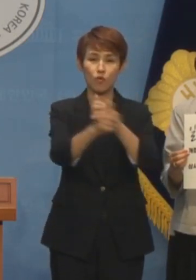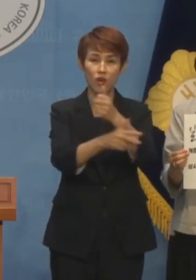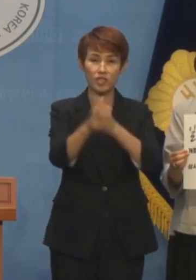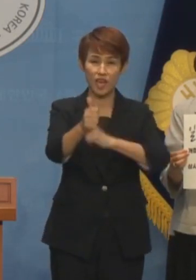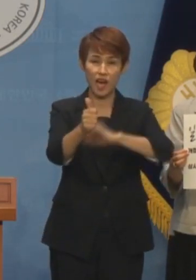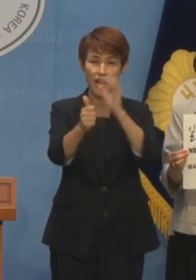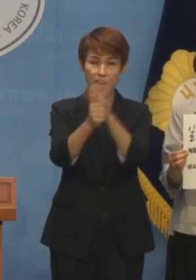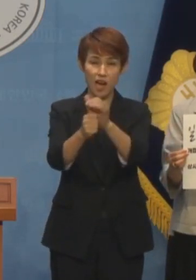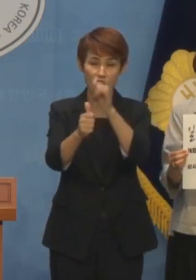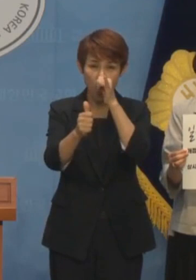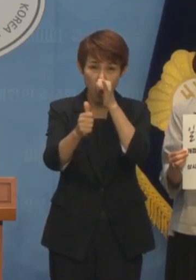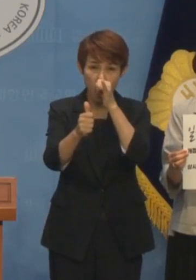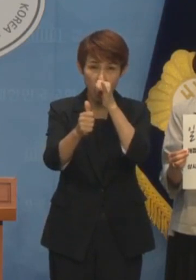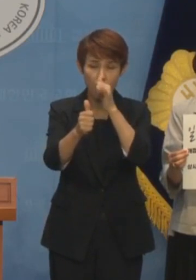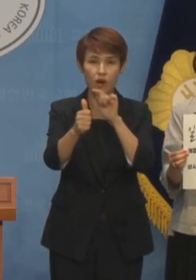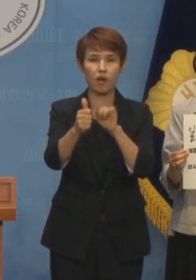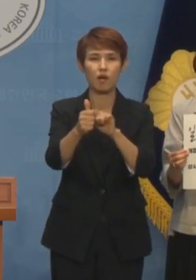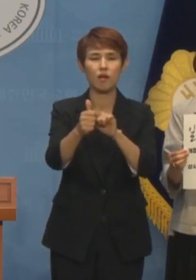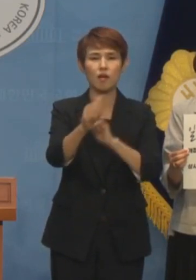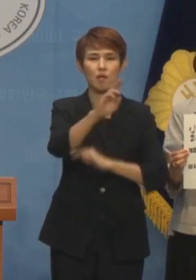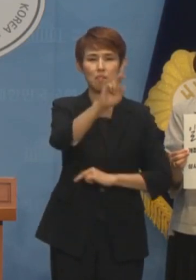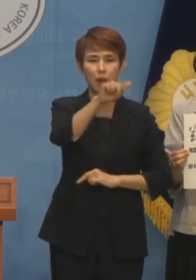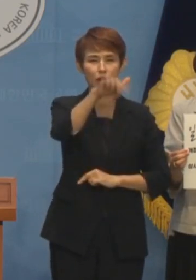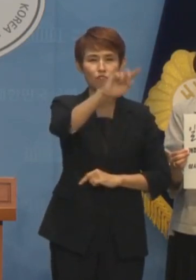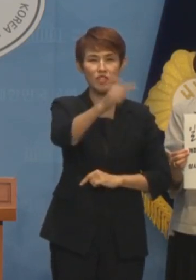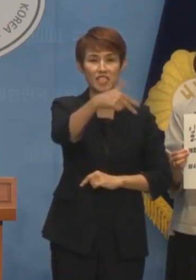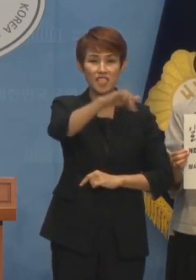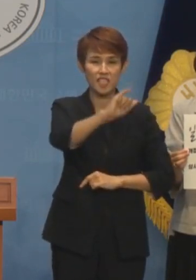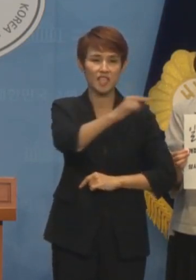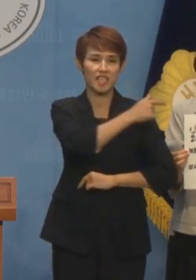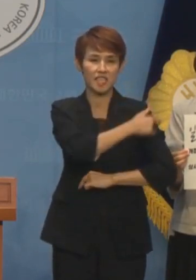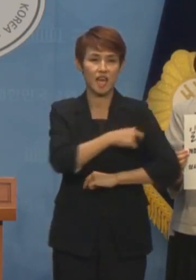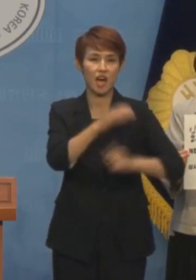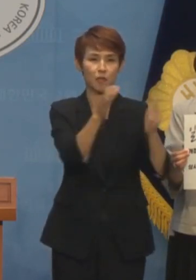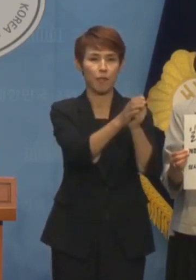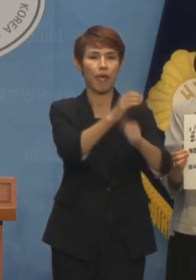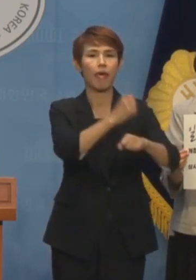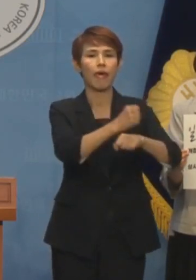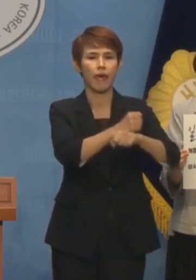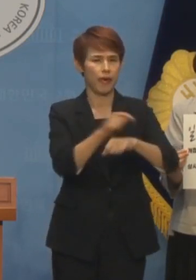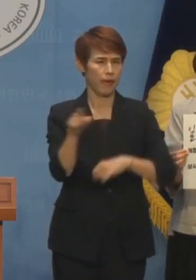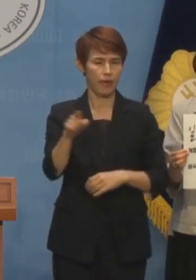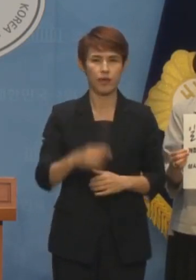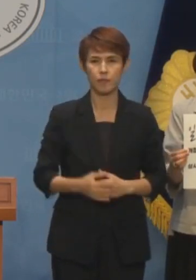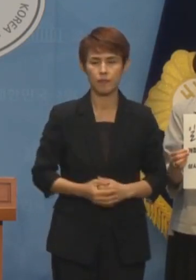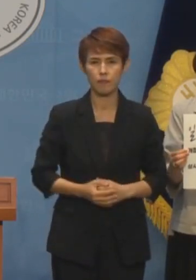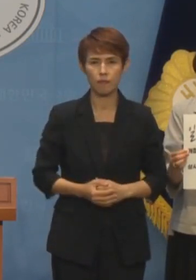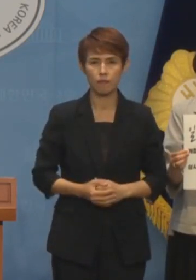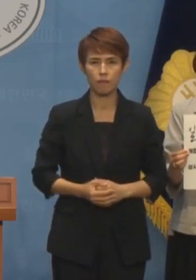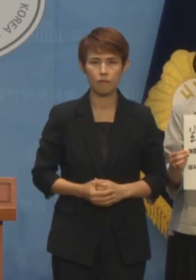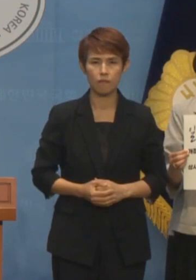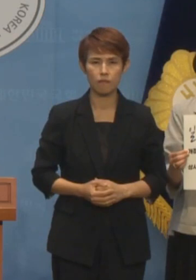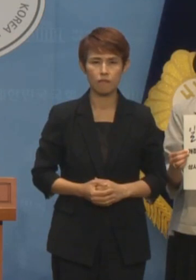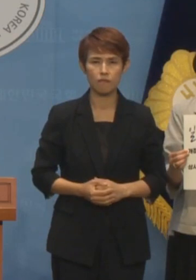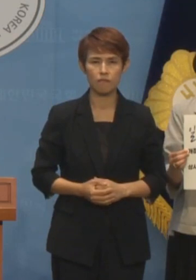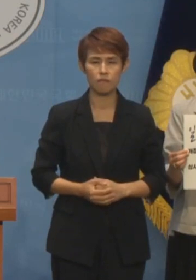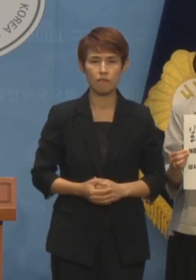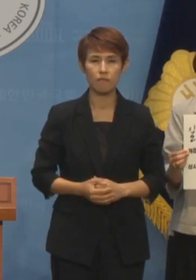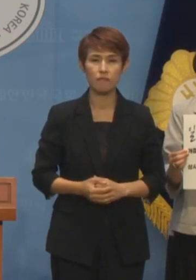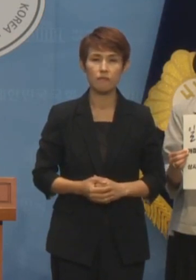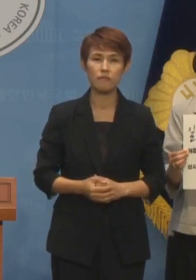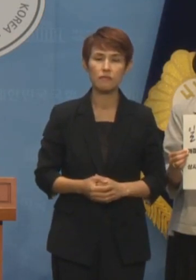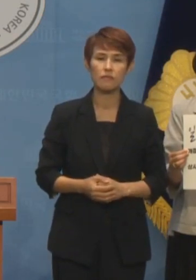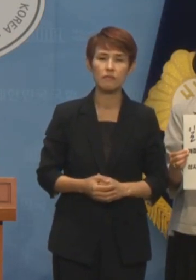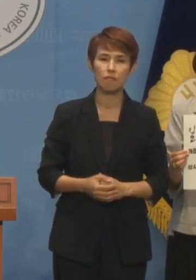짜여진 각본대로 박문진의 이사 선임을 강행할 다음 타자입니다. 단순 편향된 사고감만 있는 게